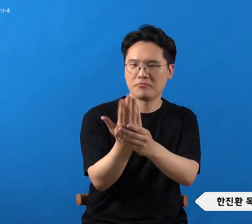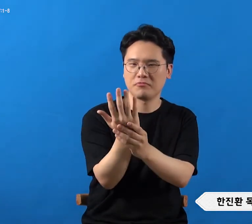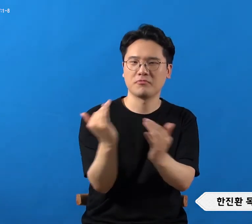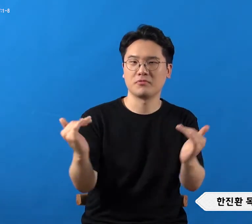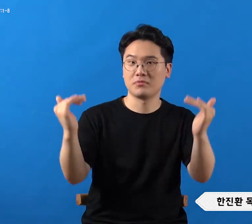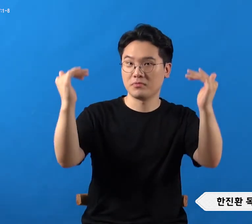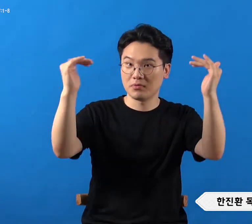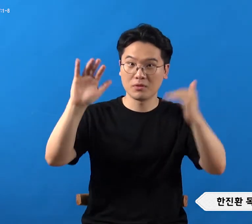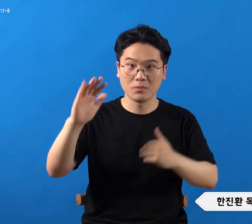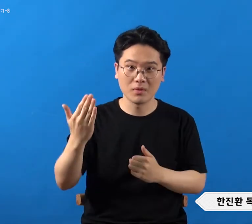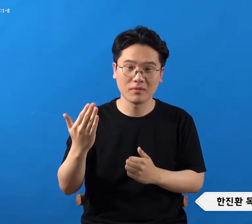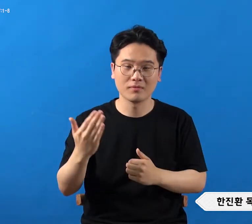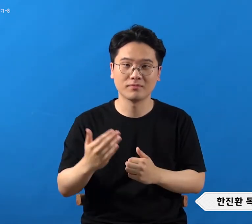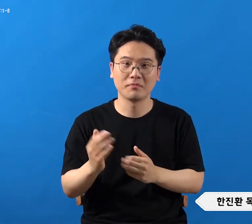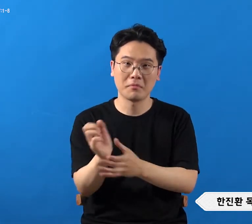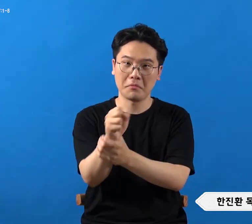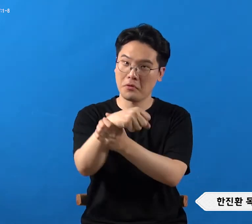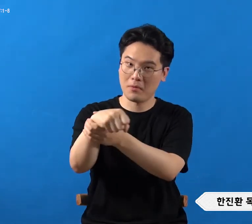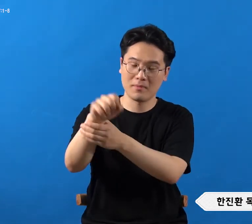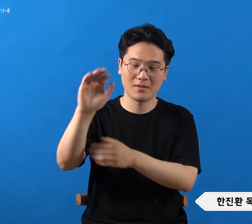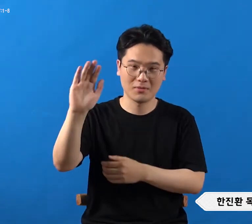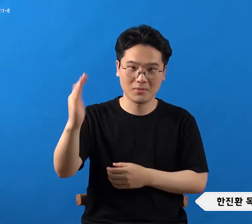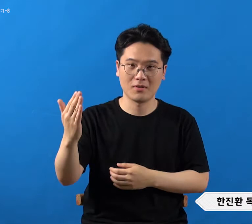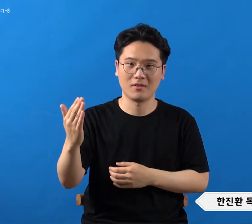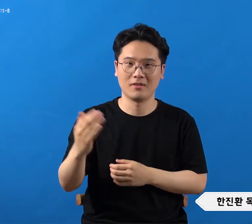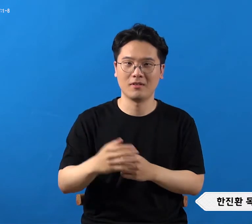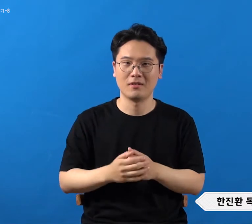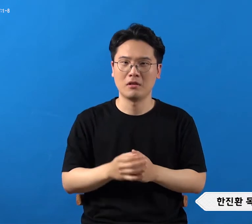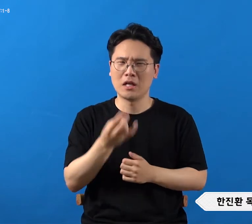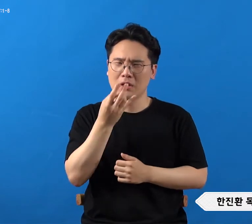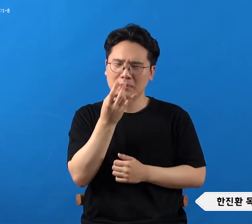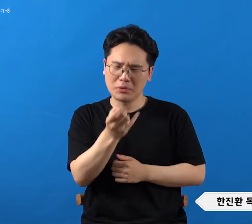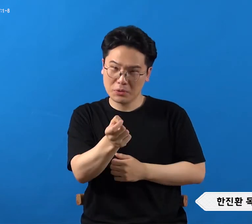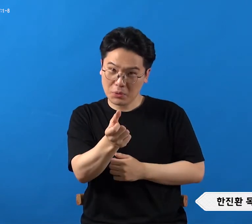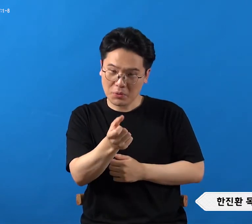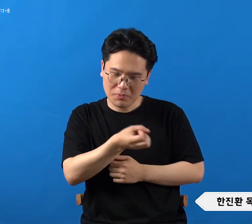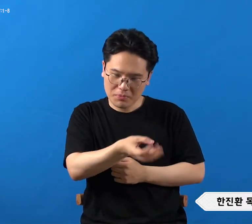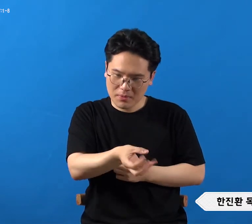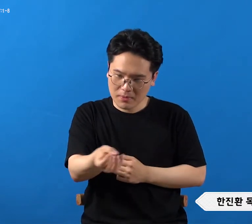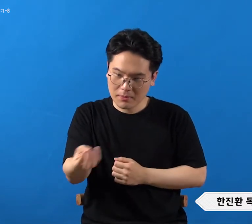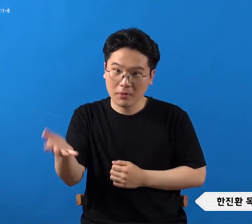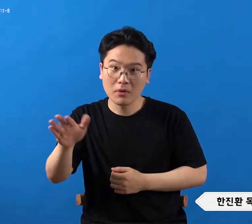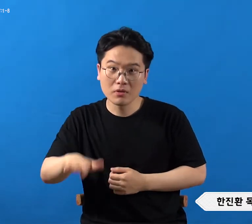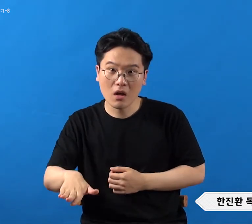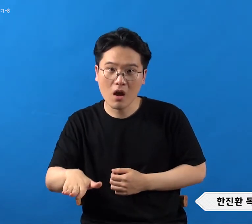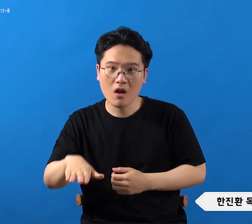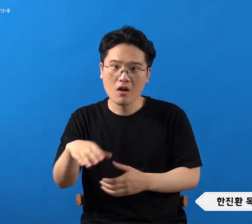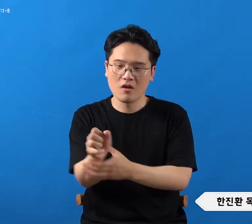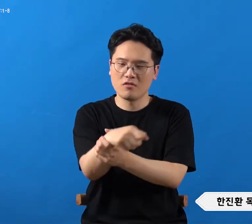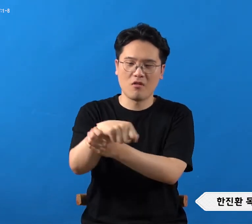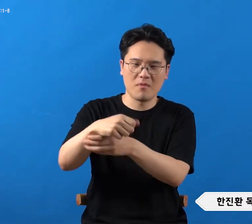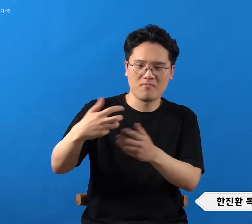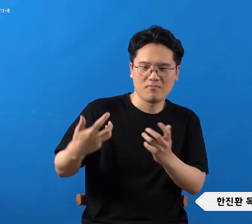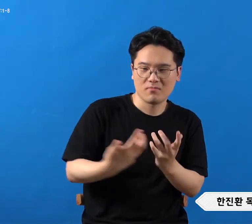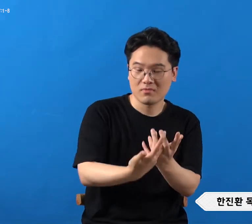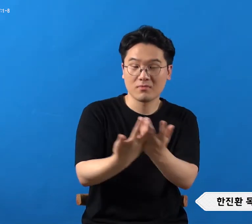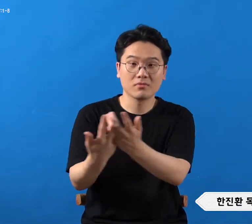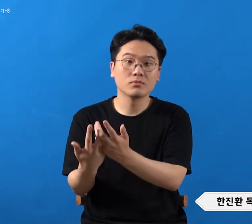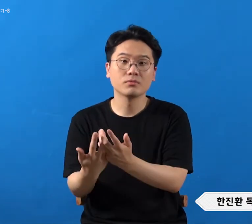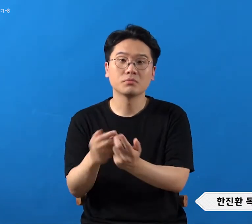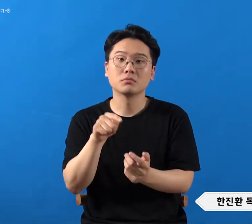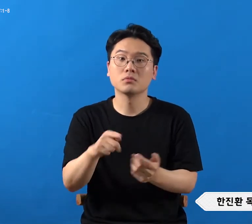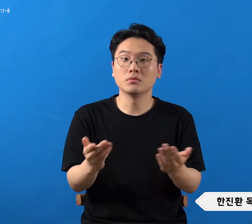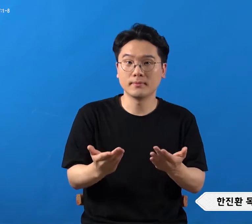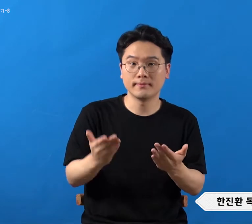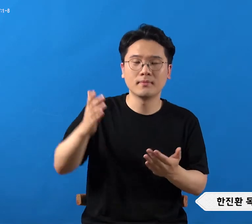곡식 한 움큼을 뿌렸을 뿐인데 가을이 되면 무수한 열매로 맺히도록 하는 이 정식의